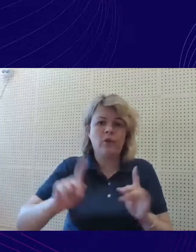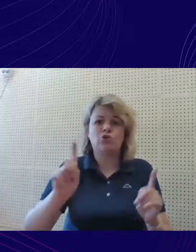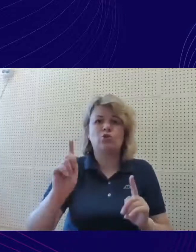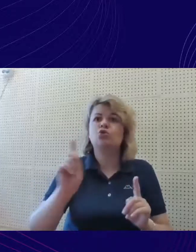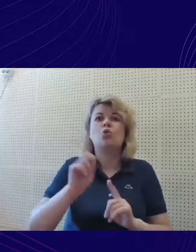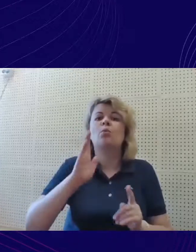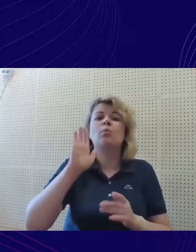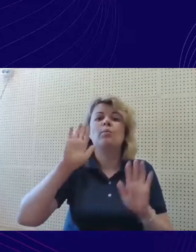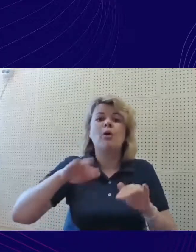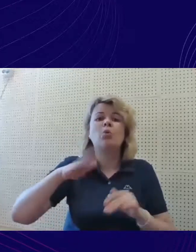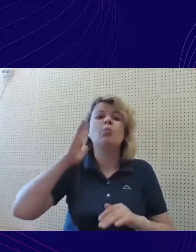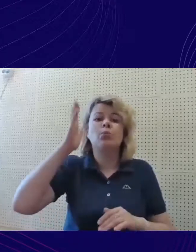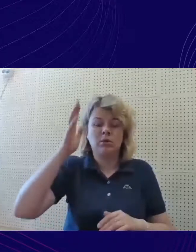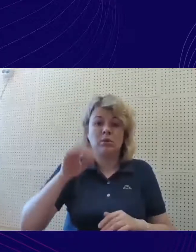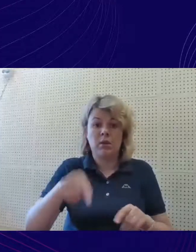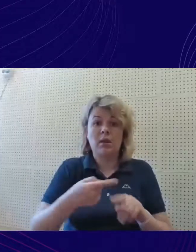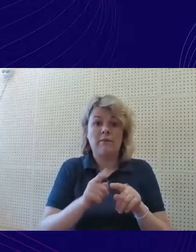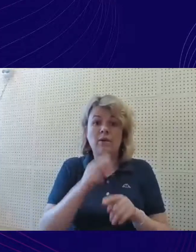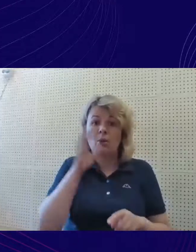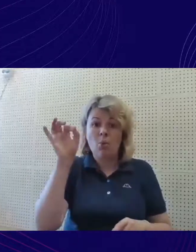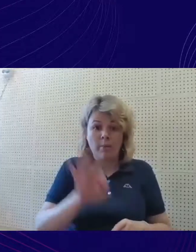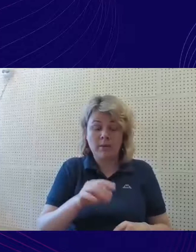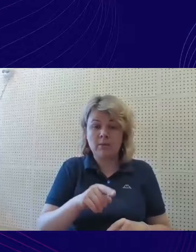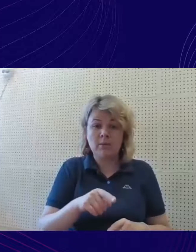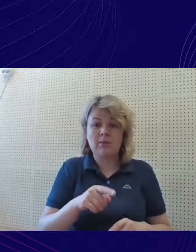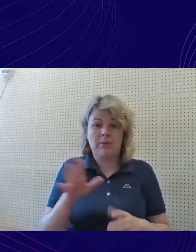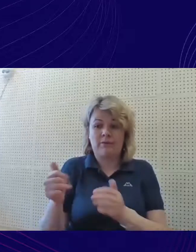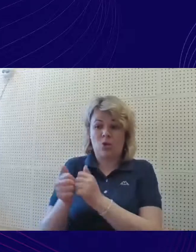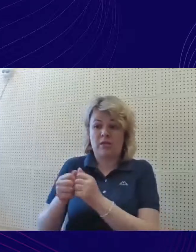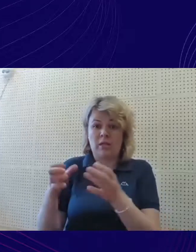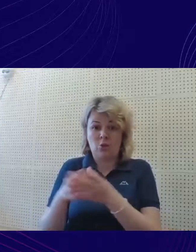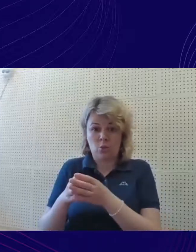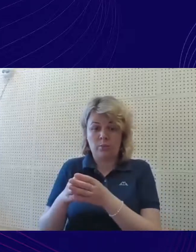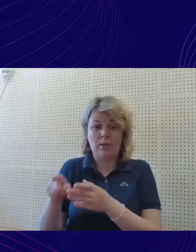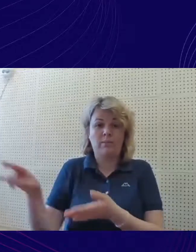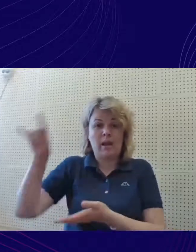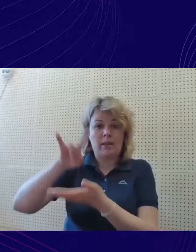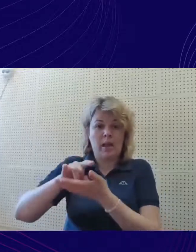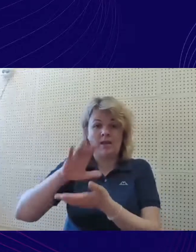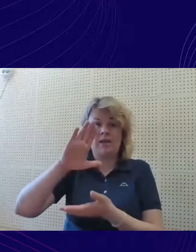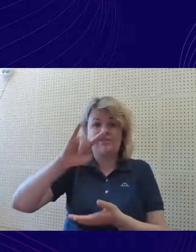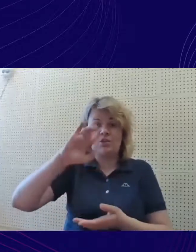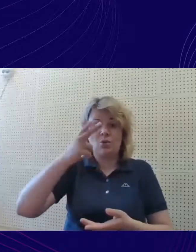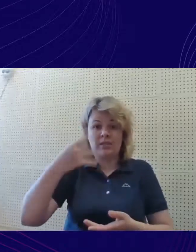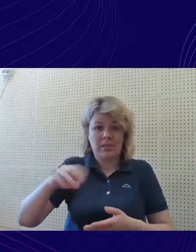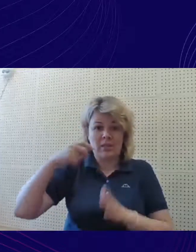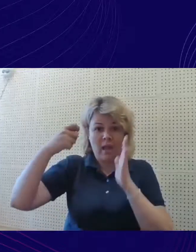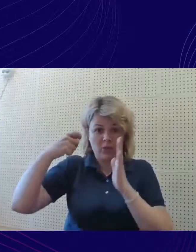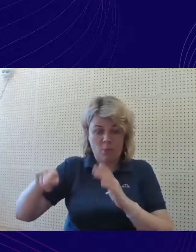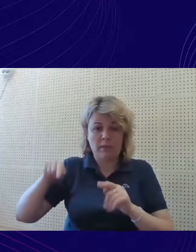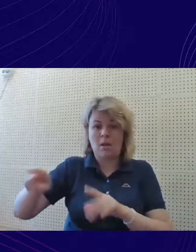группе, куда прилетает Высоцкий на съемке, происходит скандал, Высоцкого от